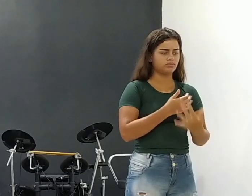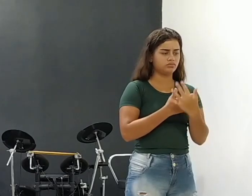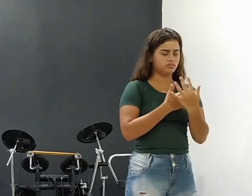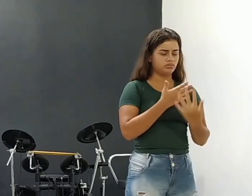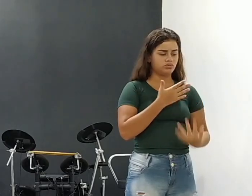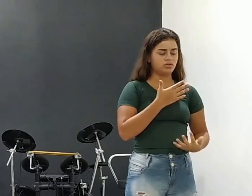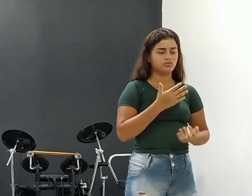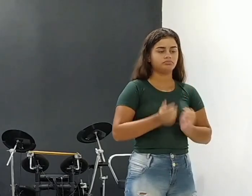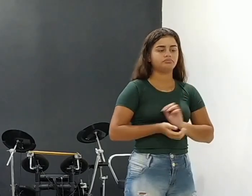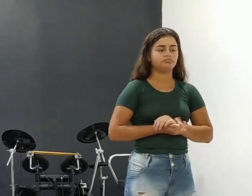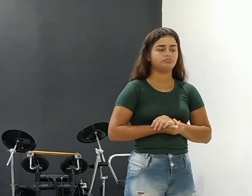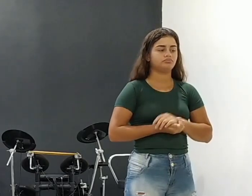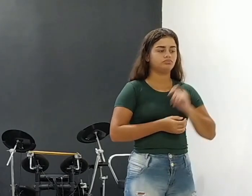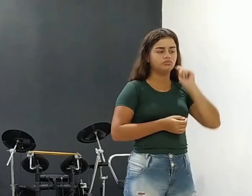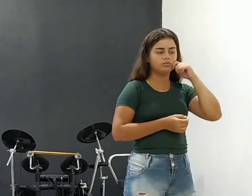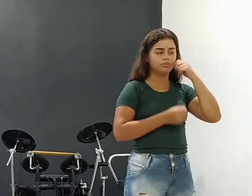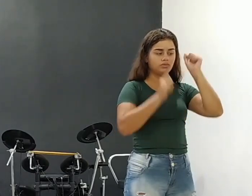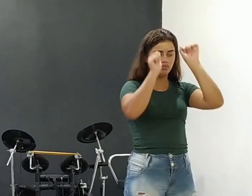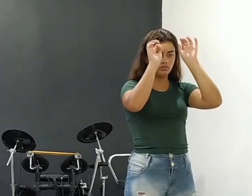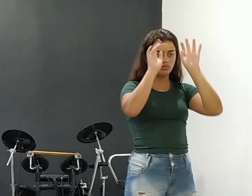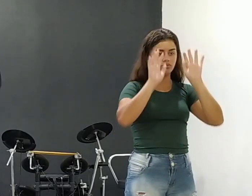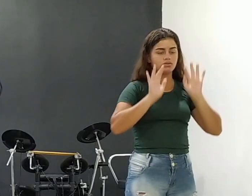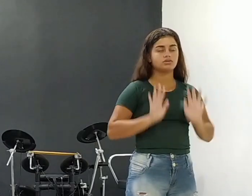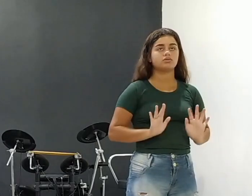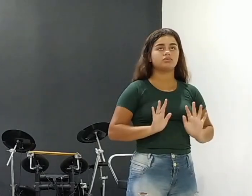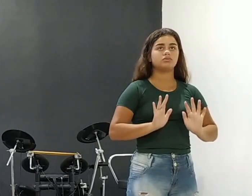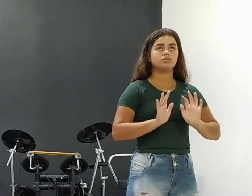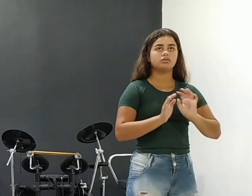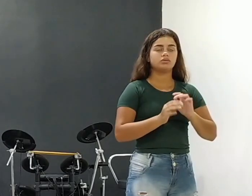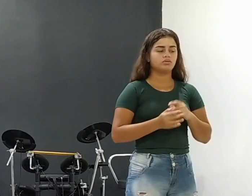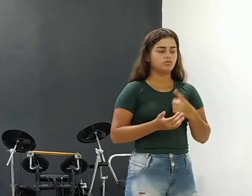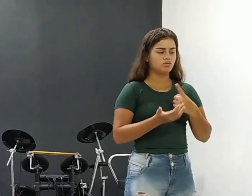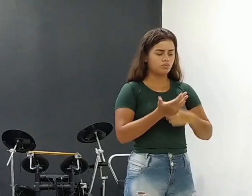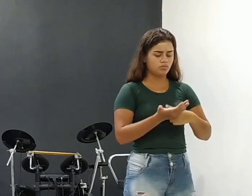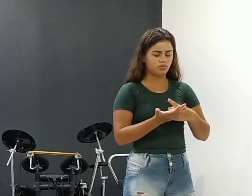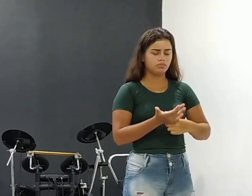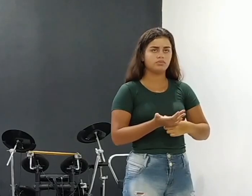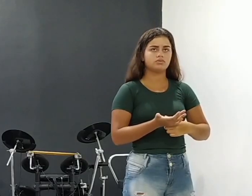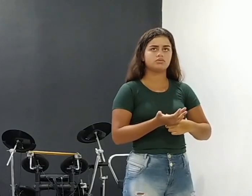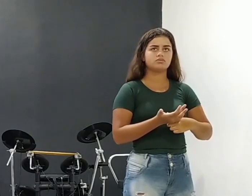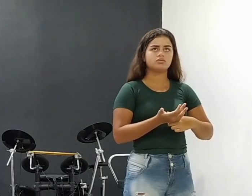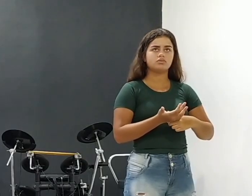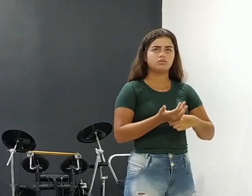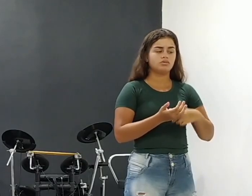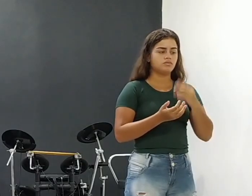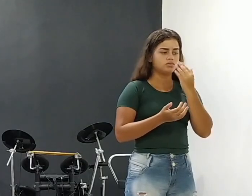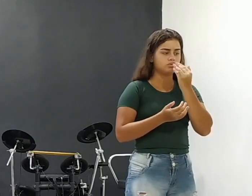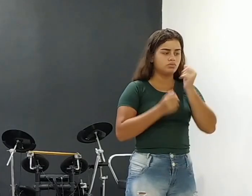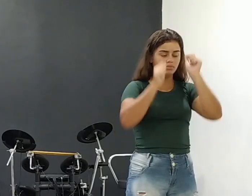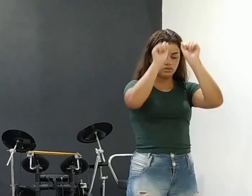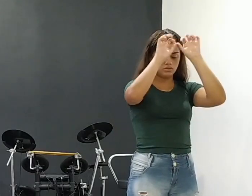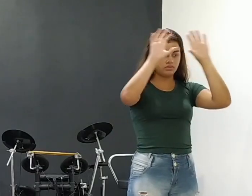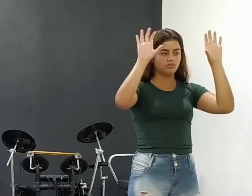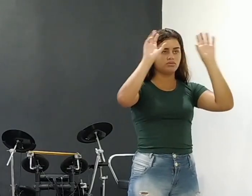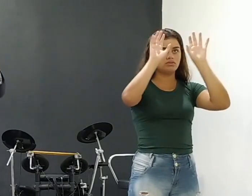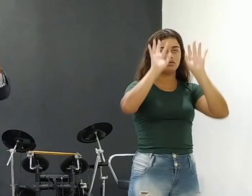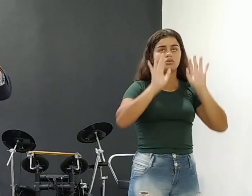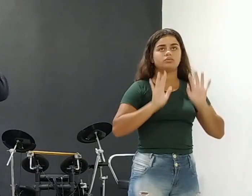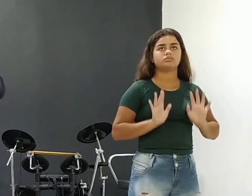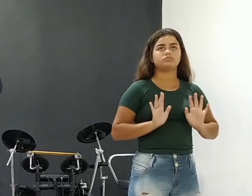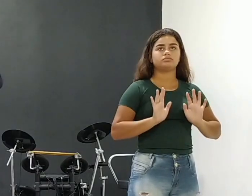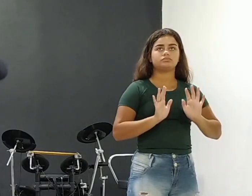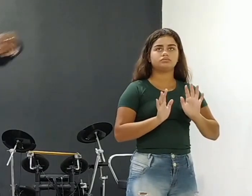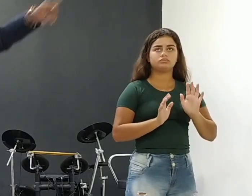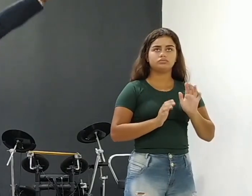eu faço o pão cair do céu. Você tenha compromisso contigo e eu faço alimento cair do céu. Você tenha